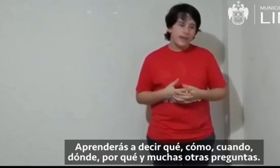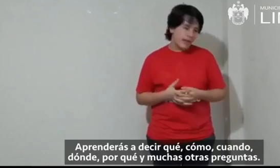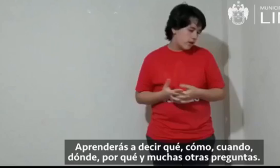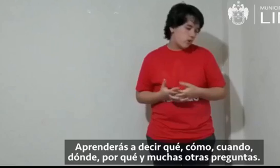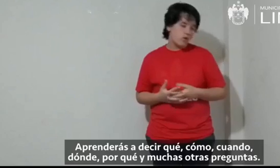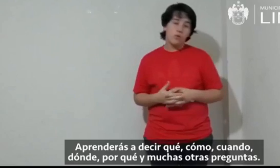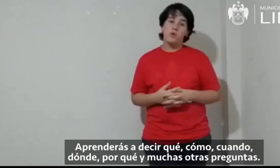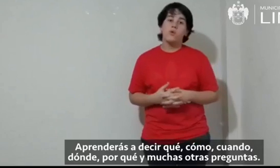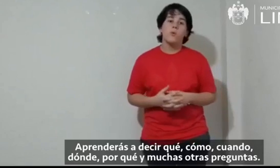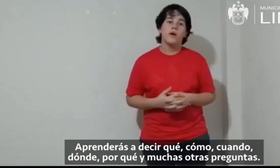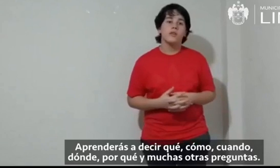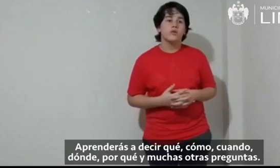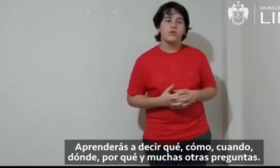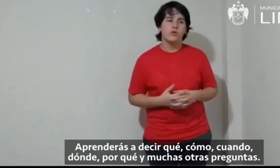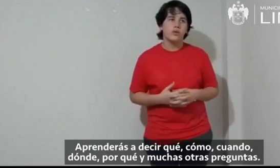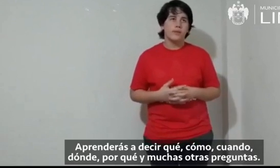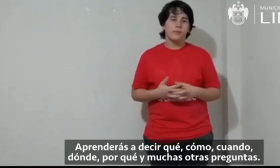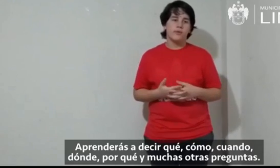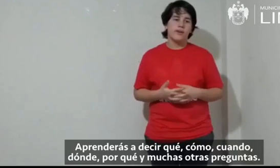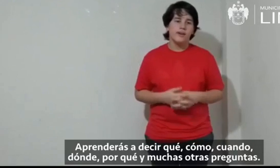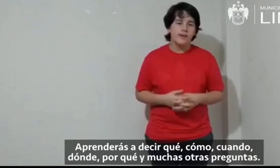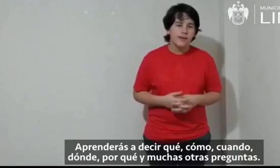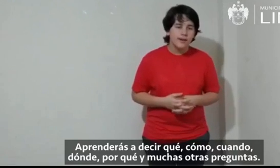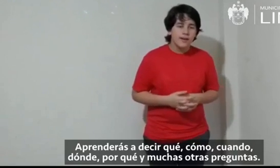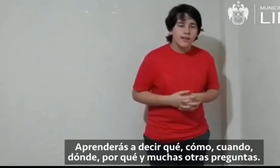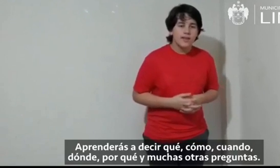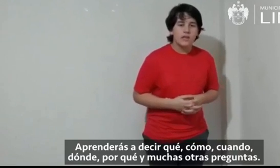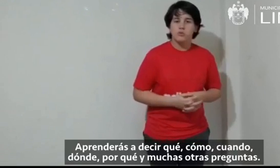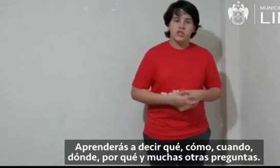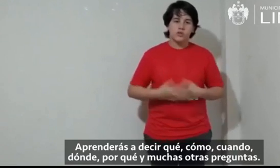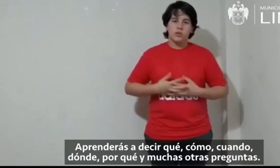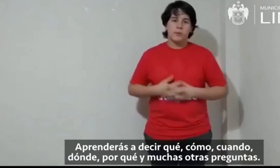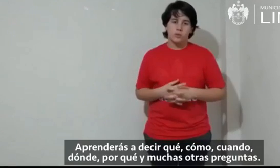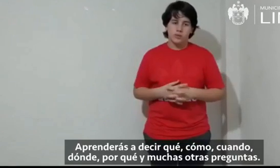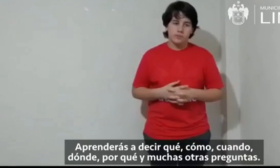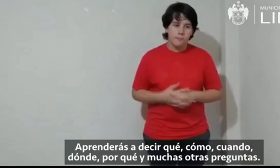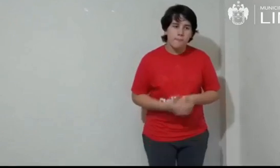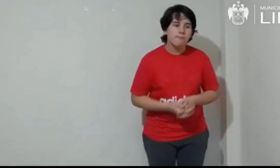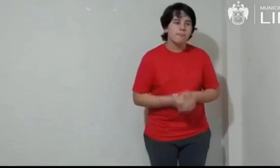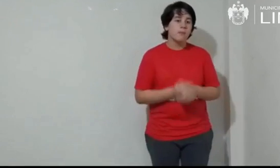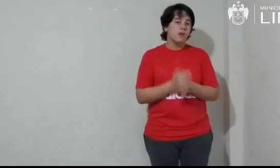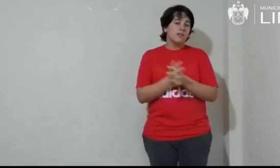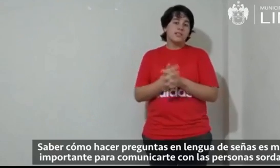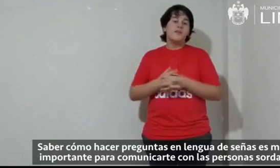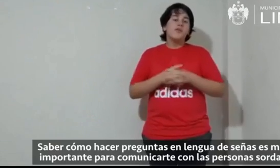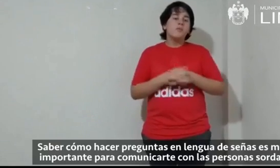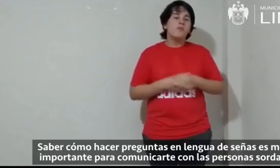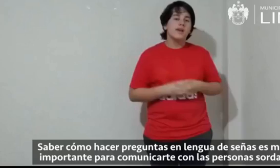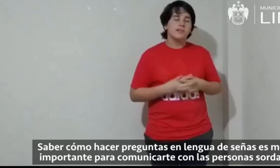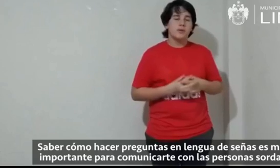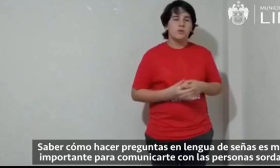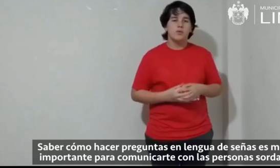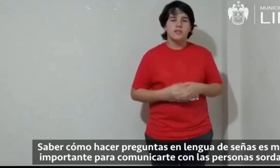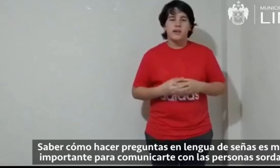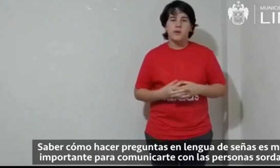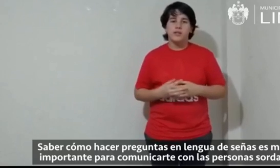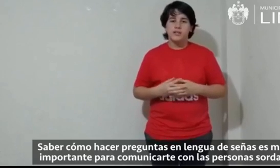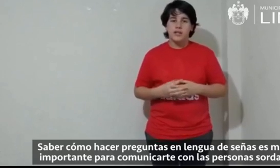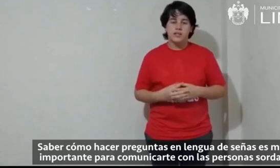qué, cómo, cuándo, dónde, por qué y muchas otras preguntas. Saber cómo hacer preguntas en lengua de señas es